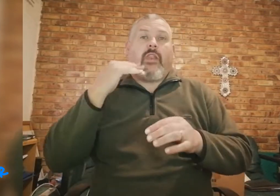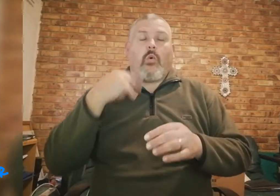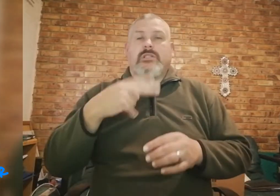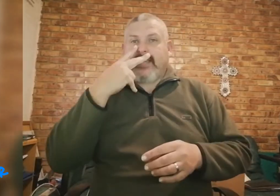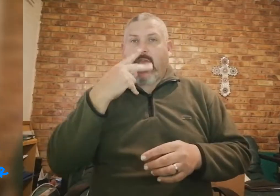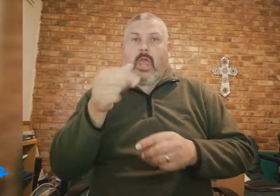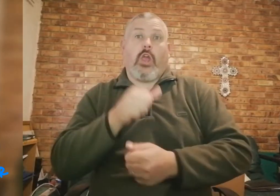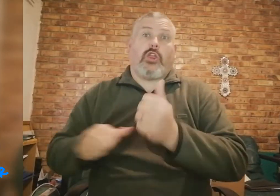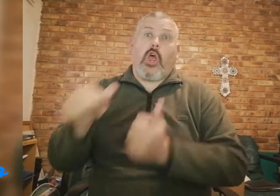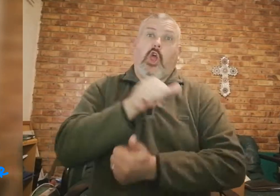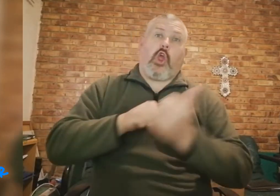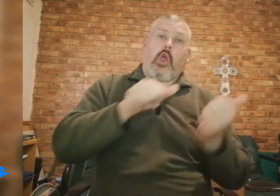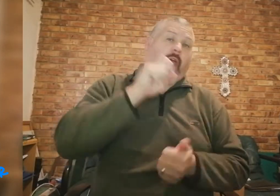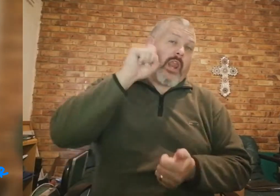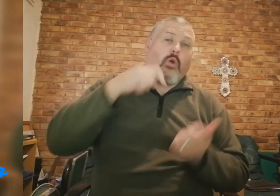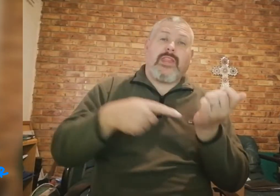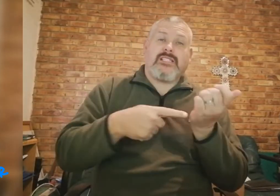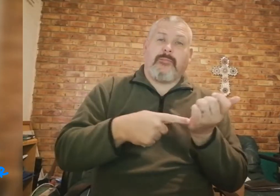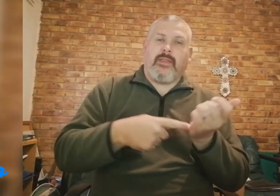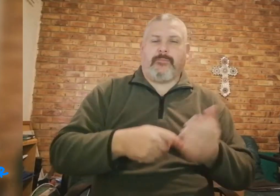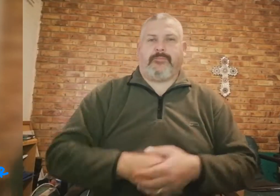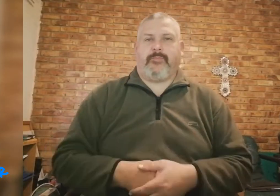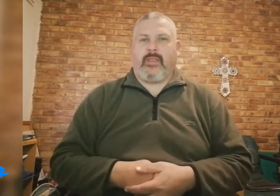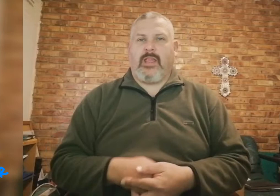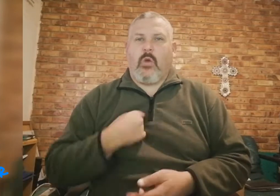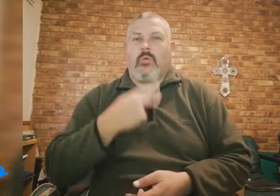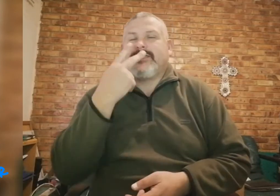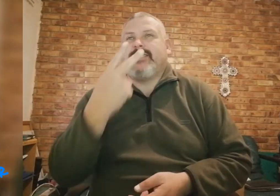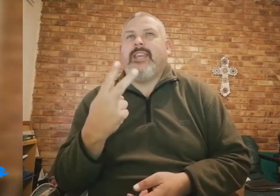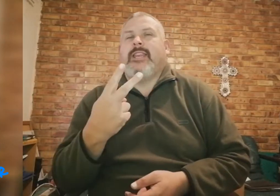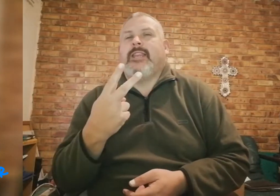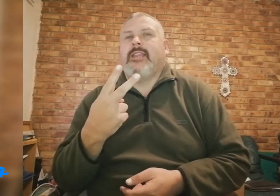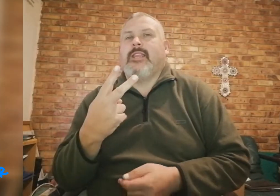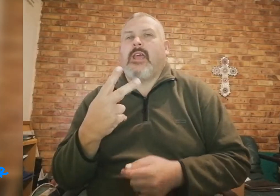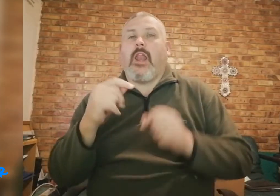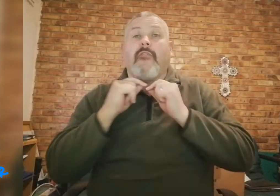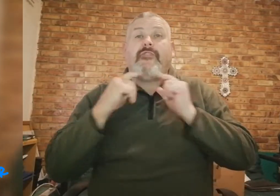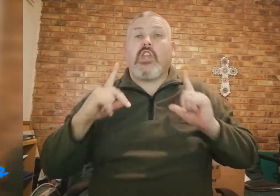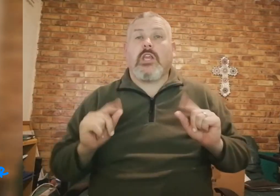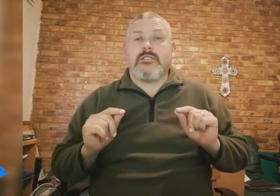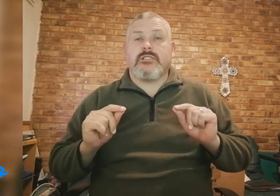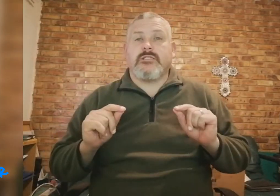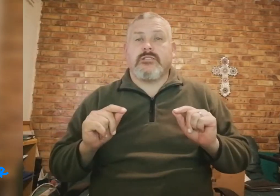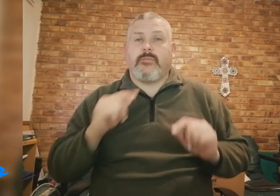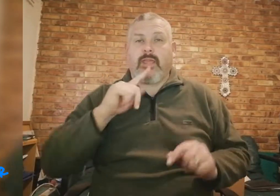Wanneer ons kyk terug in die Oud Testament, ons sien in Leviticus, ek